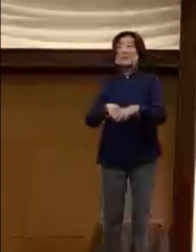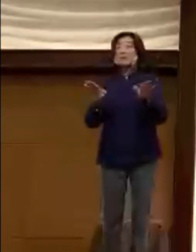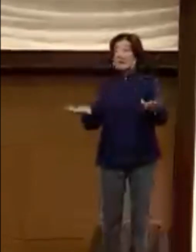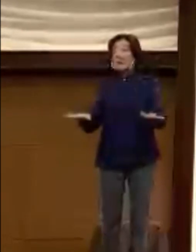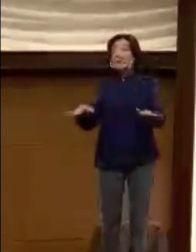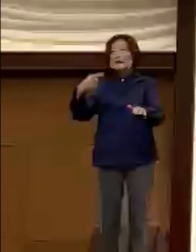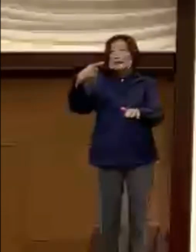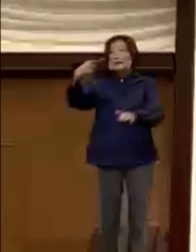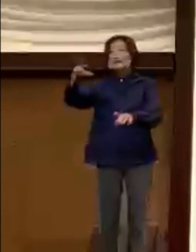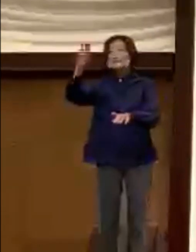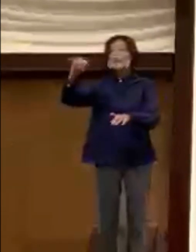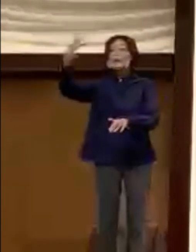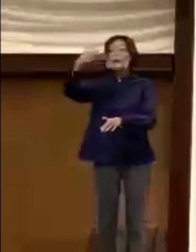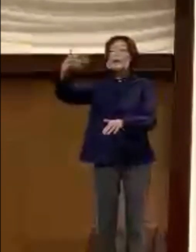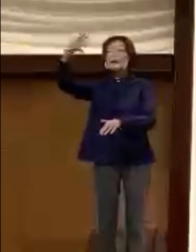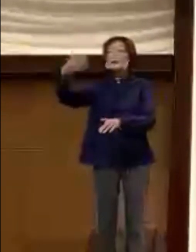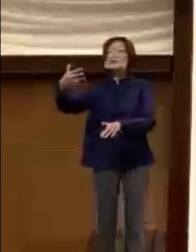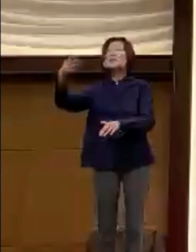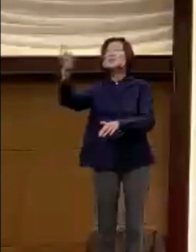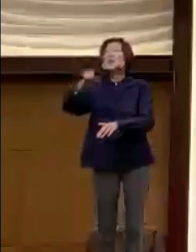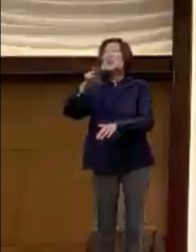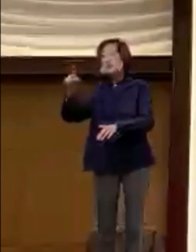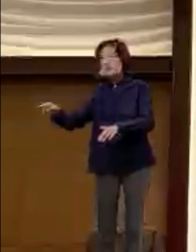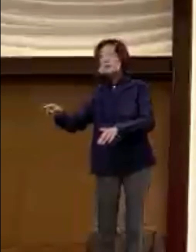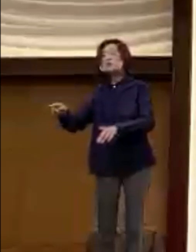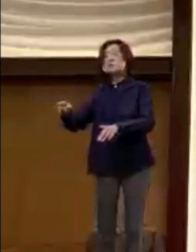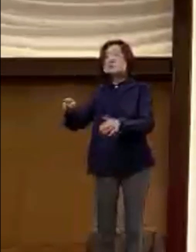今日現在で1万8000人を超える